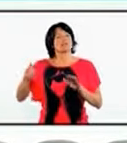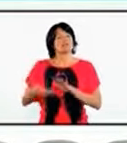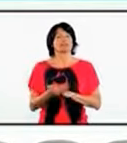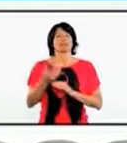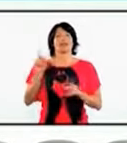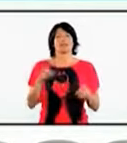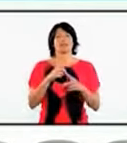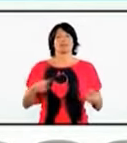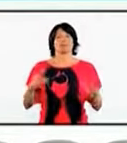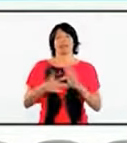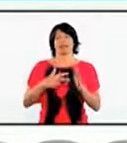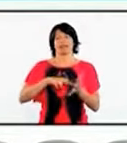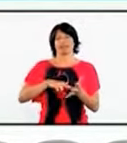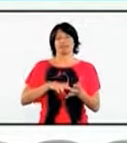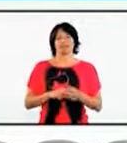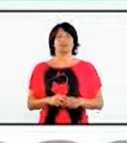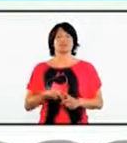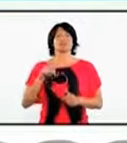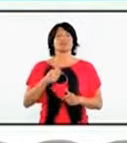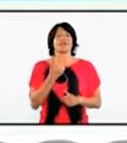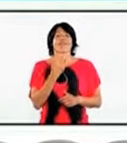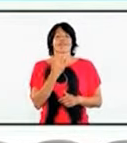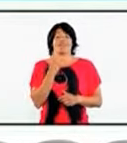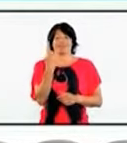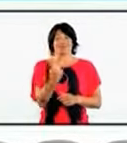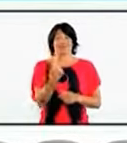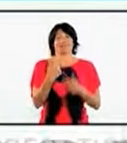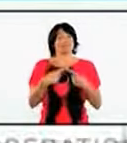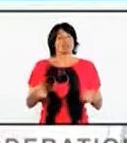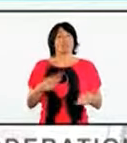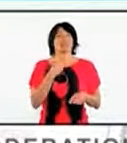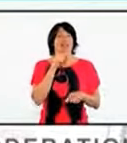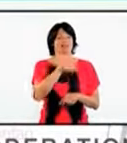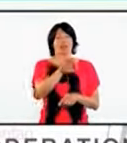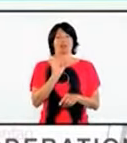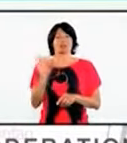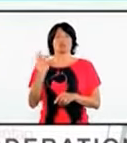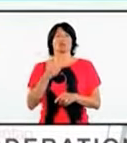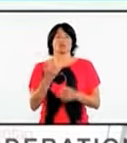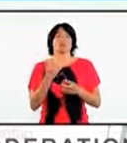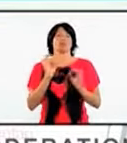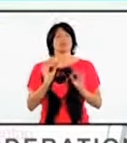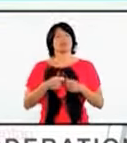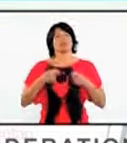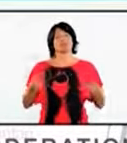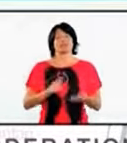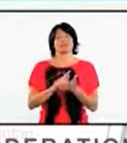untermalt wird mit Live Electronic. Für welchen Tipp auch immer Sie sich entscheiden, ich wünsche erholsame